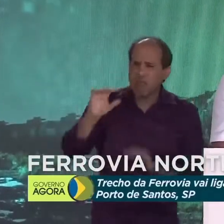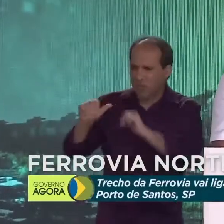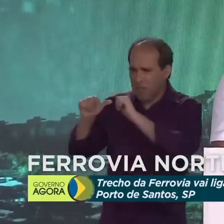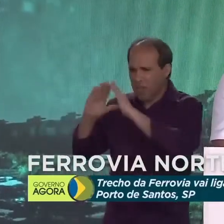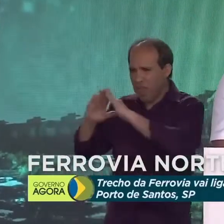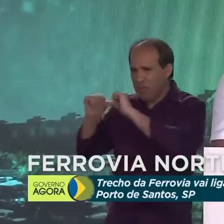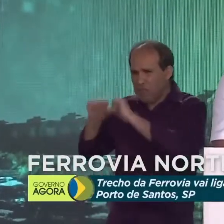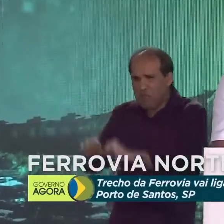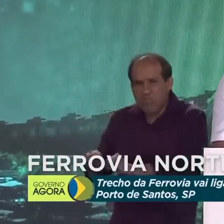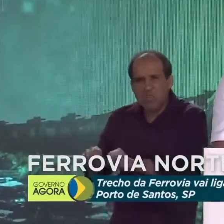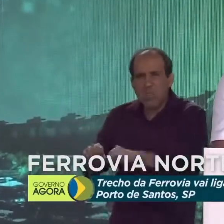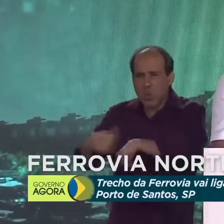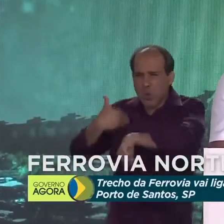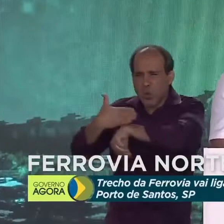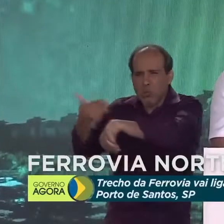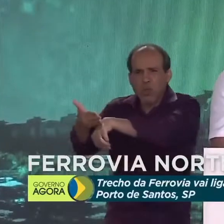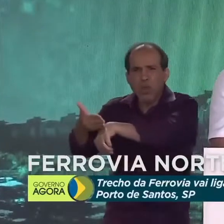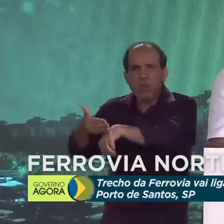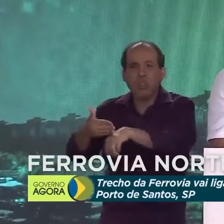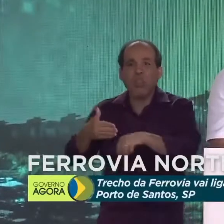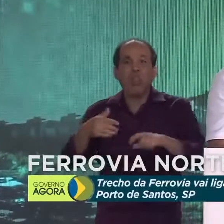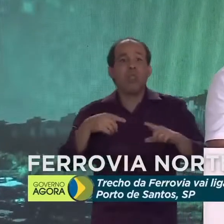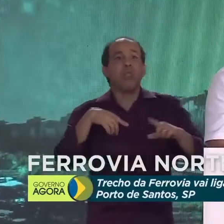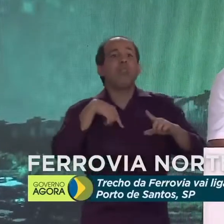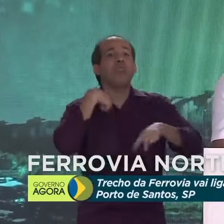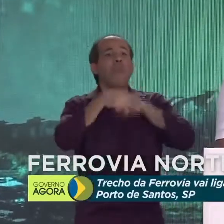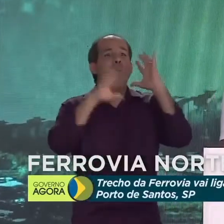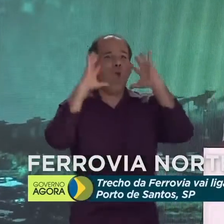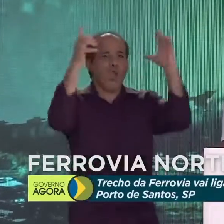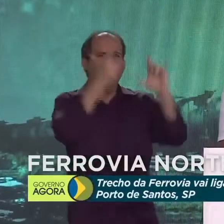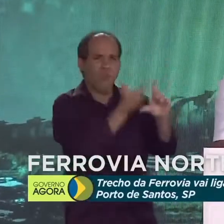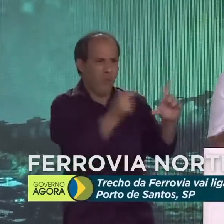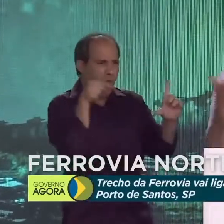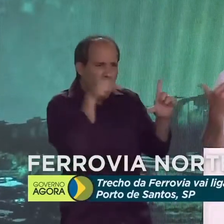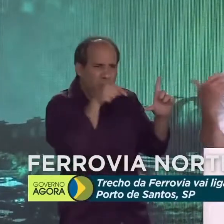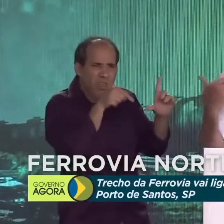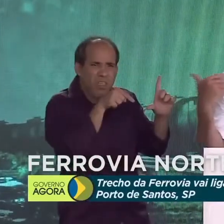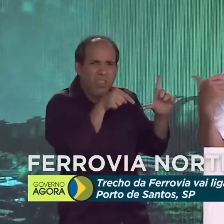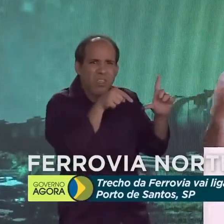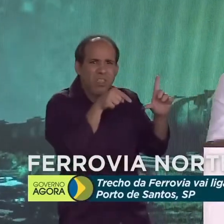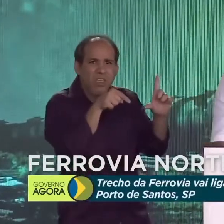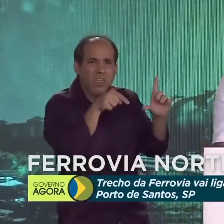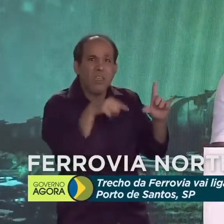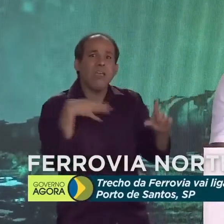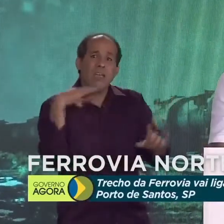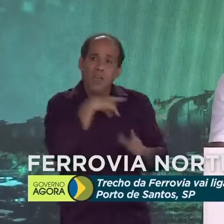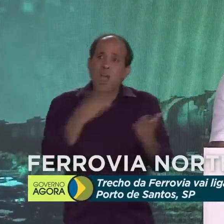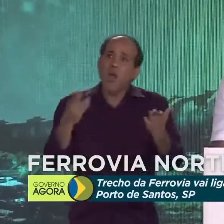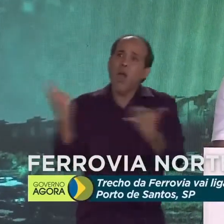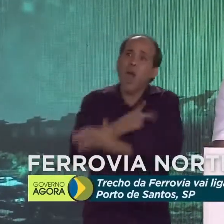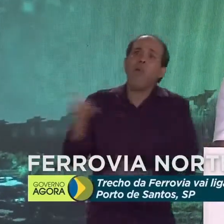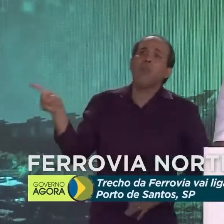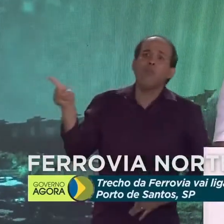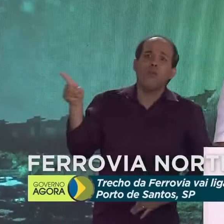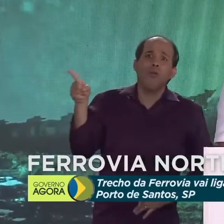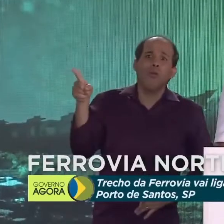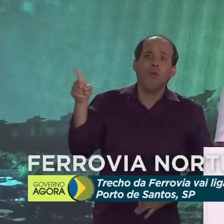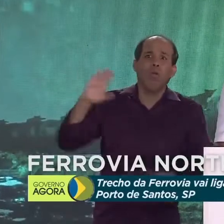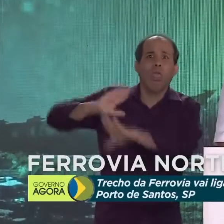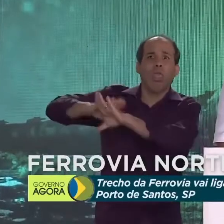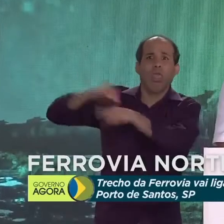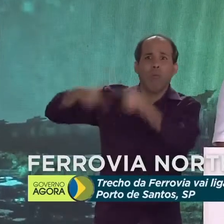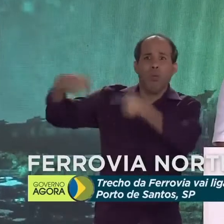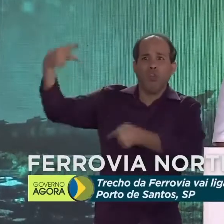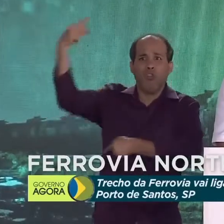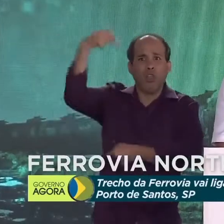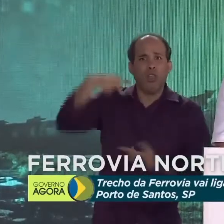casa o tempo todo e dizer que a economia a gente vai ver depois, uma parte já estamos vendo agora o que foi essa política.